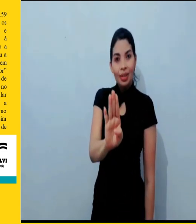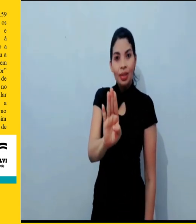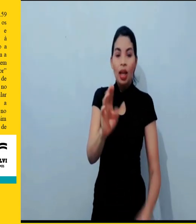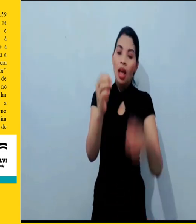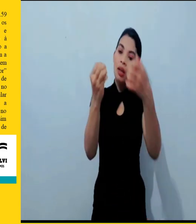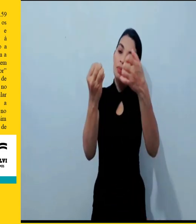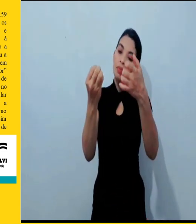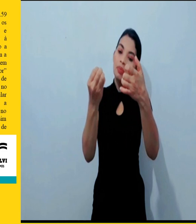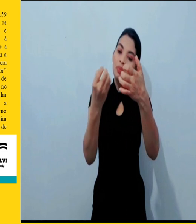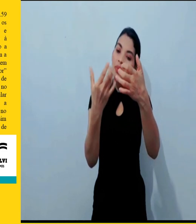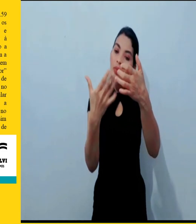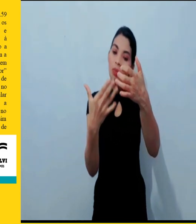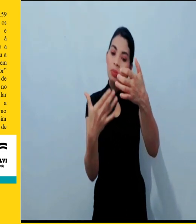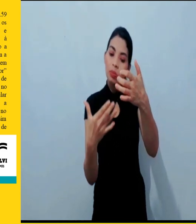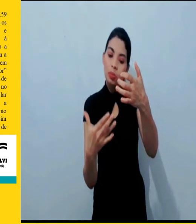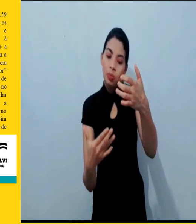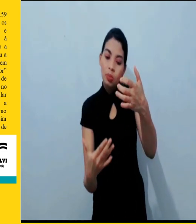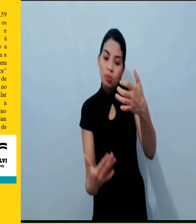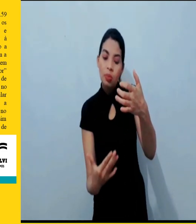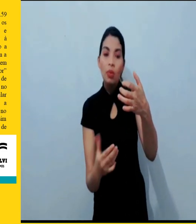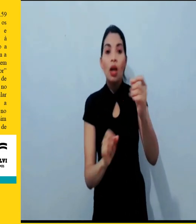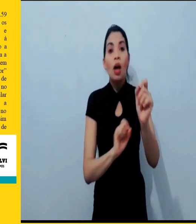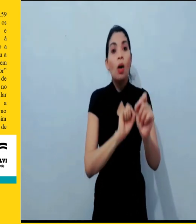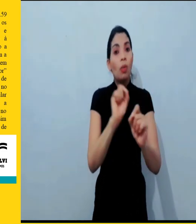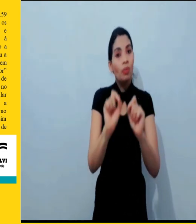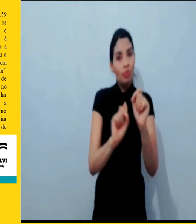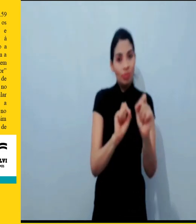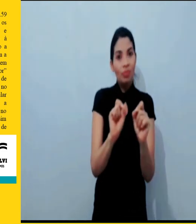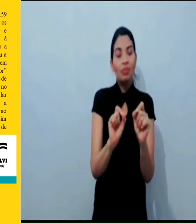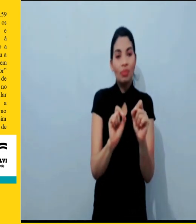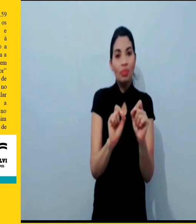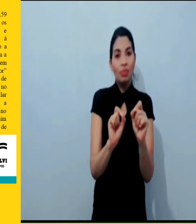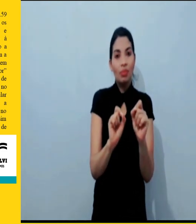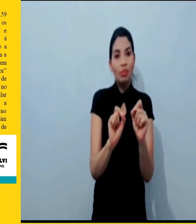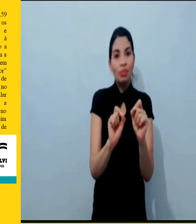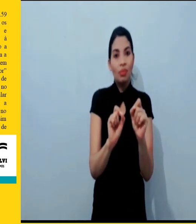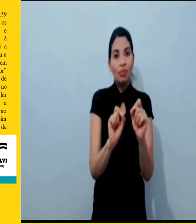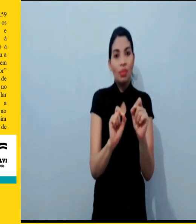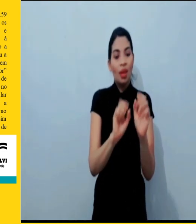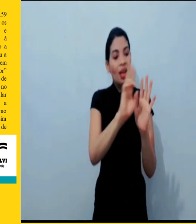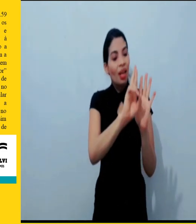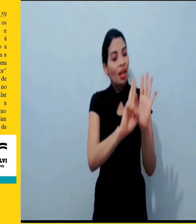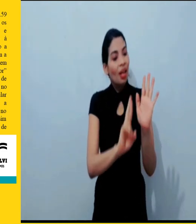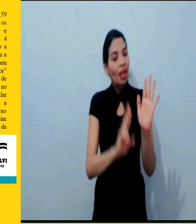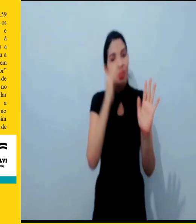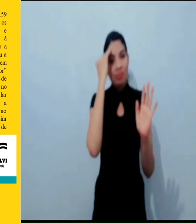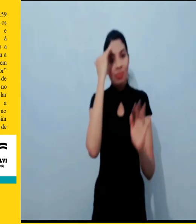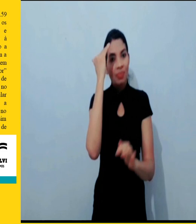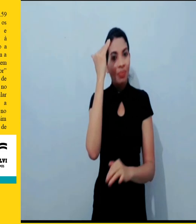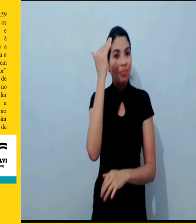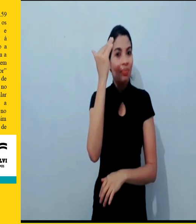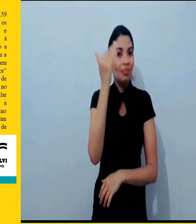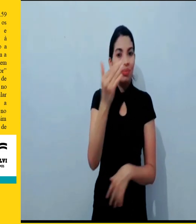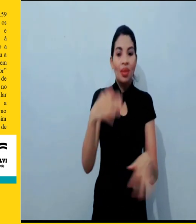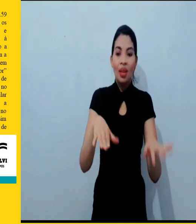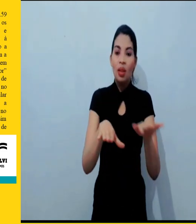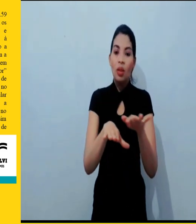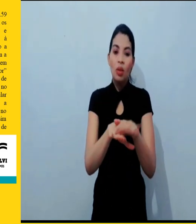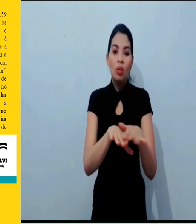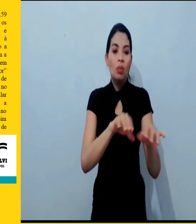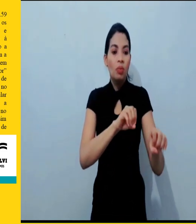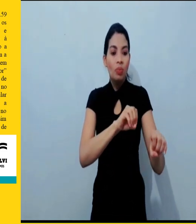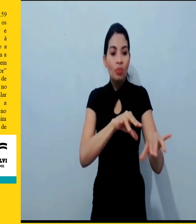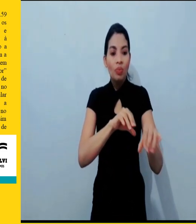artigo 59, inciso 3, 2018, página 20, norteia os princípios da